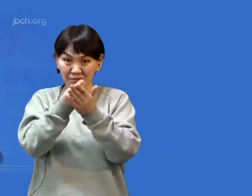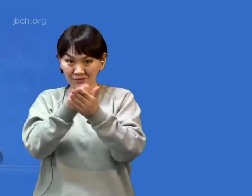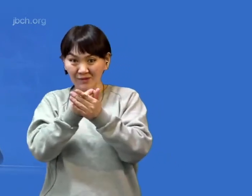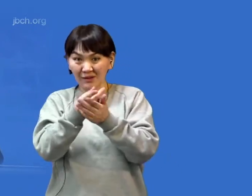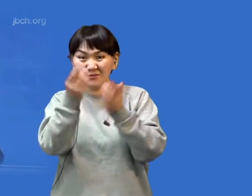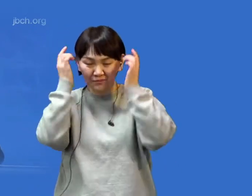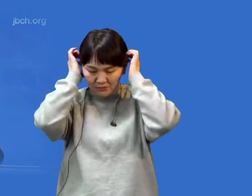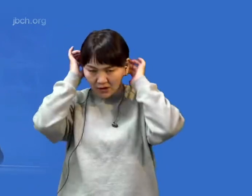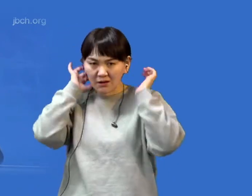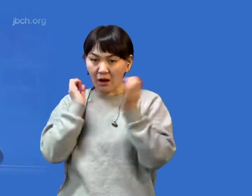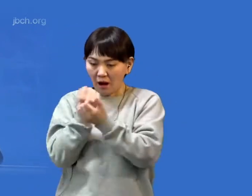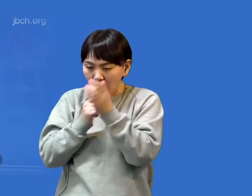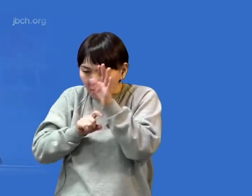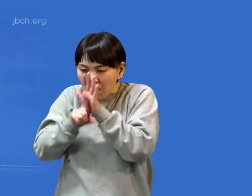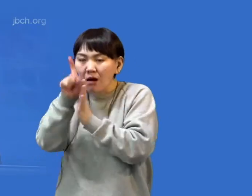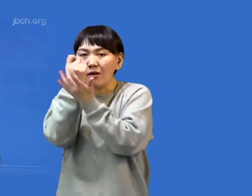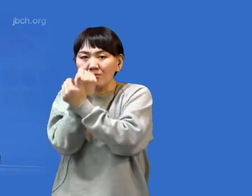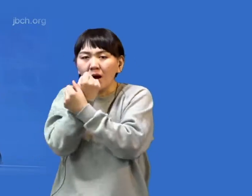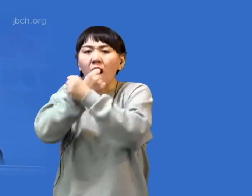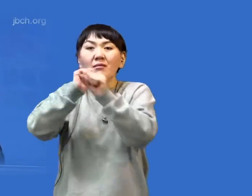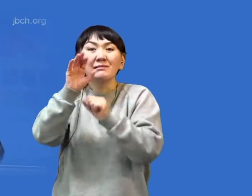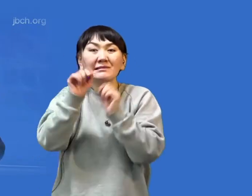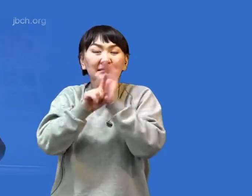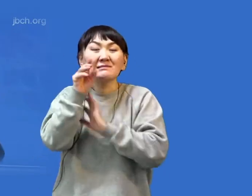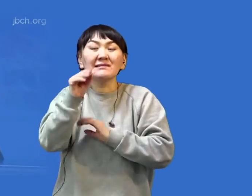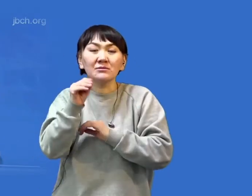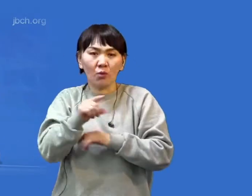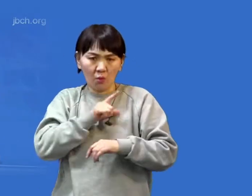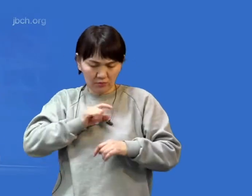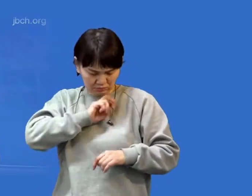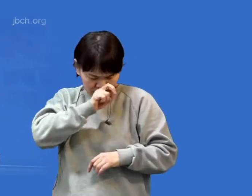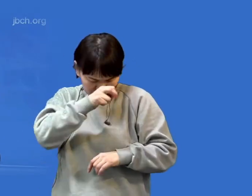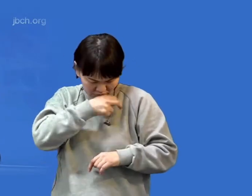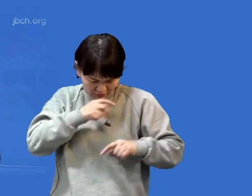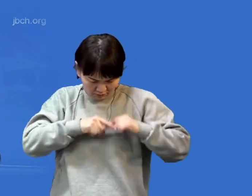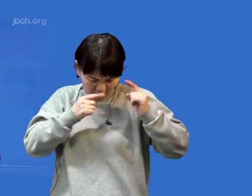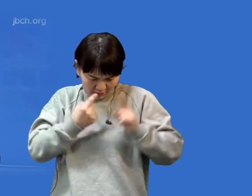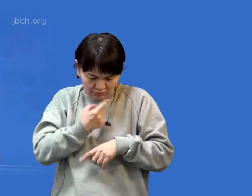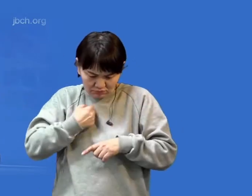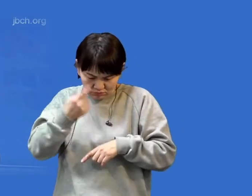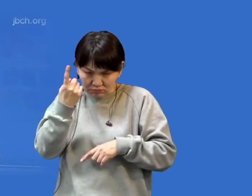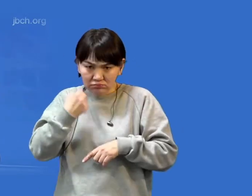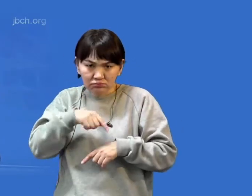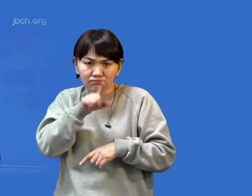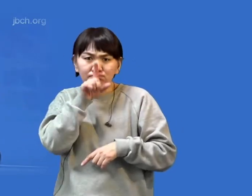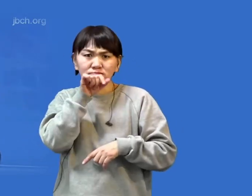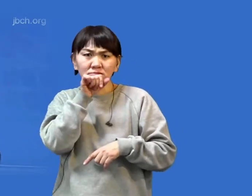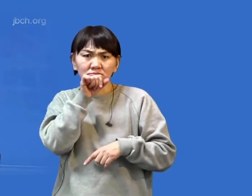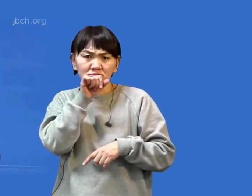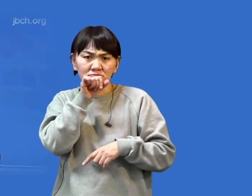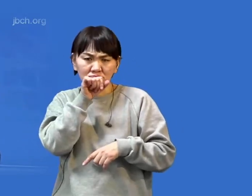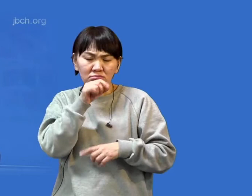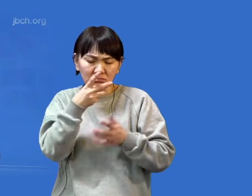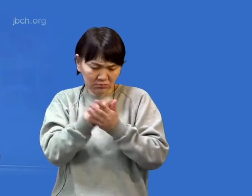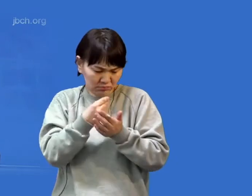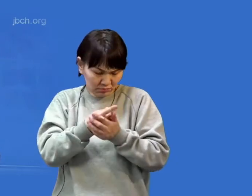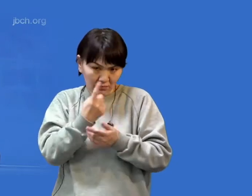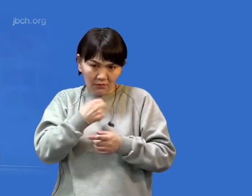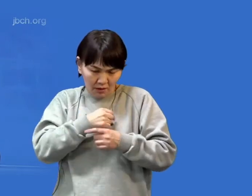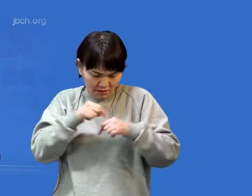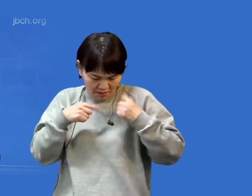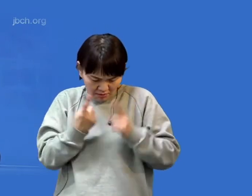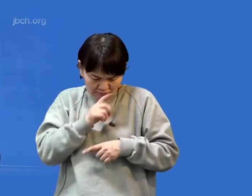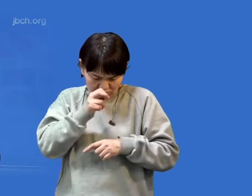үсчиж аврагддаг үсттэй хүмүүс тэгдэг. Зарим хүмүүс Их амархан аврагдаад байгаа юм шиг ирнэ. Яагаад би ингэ сонсоод байгааг